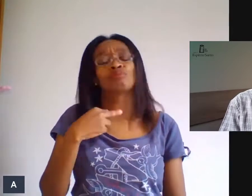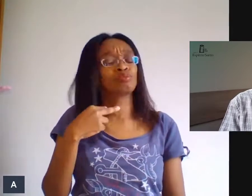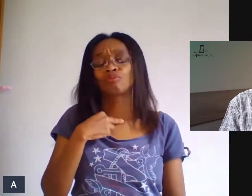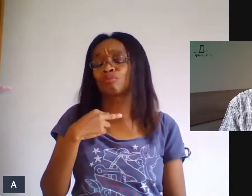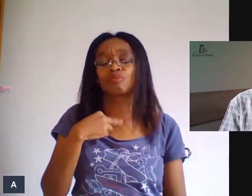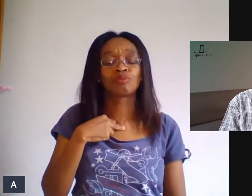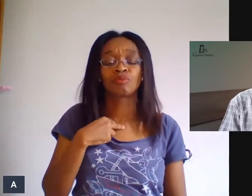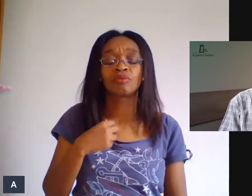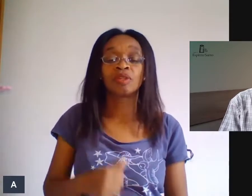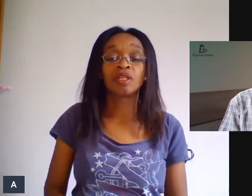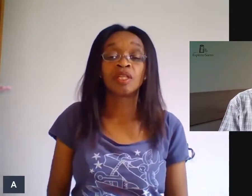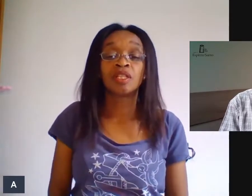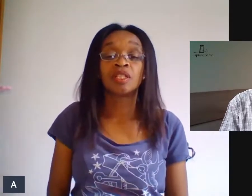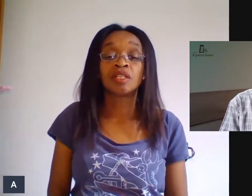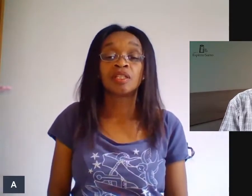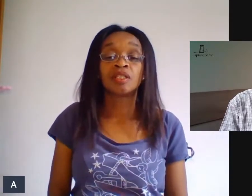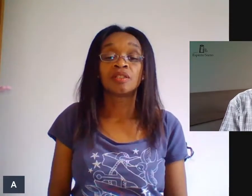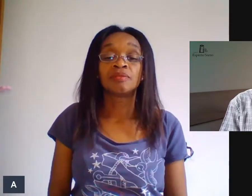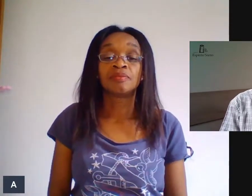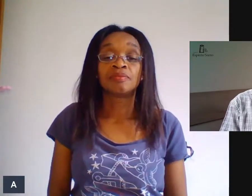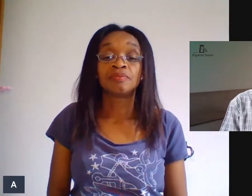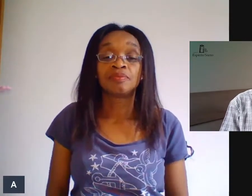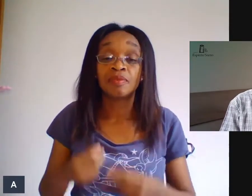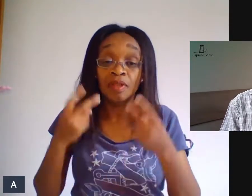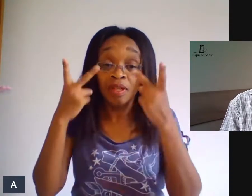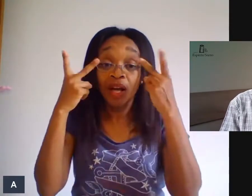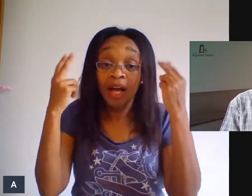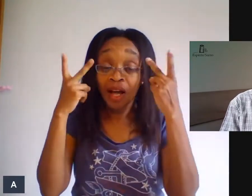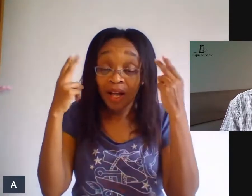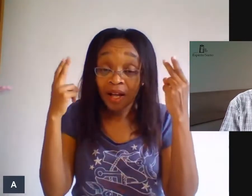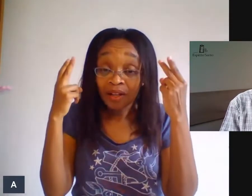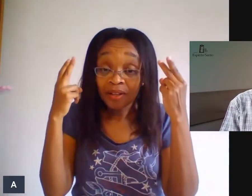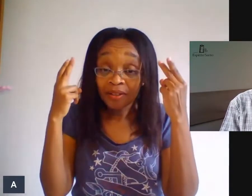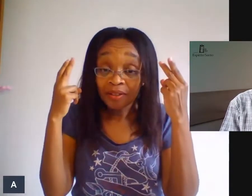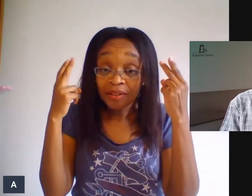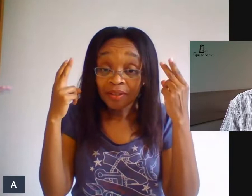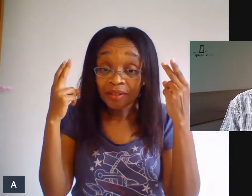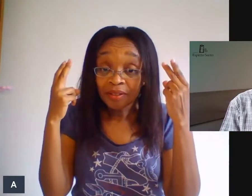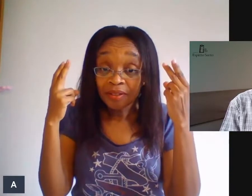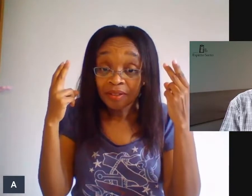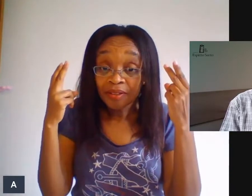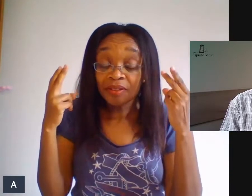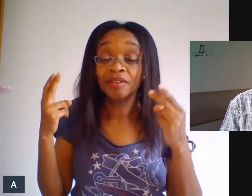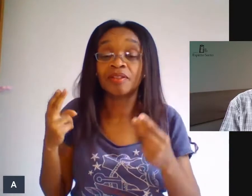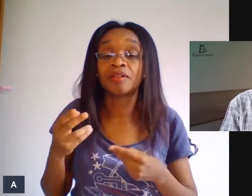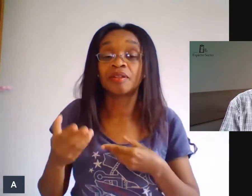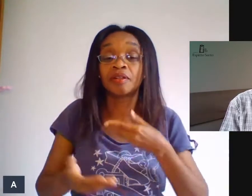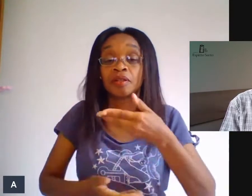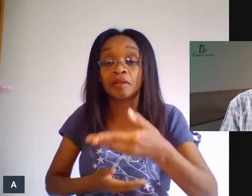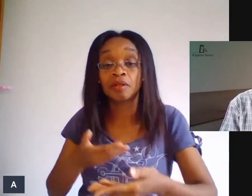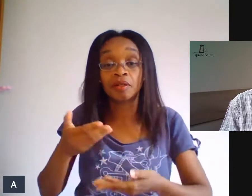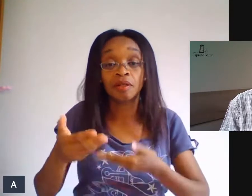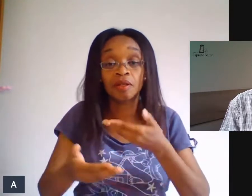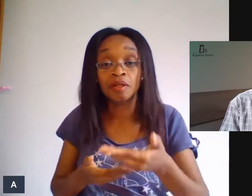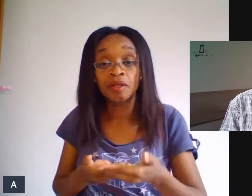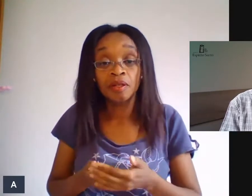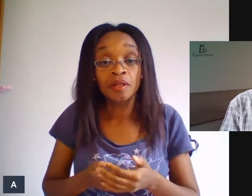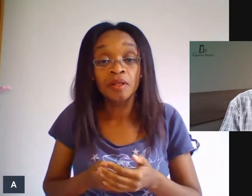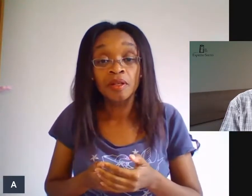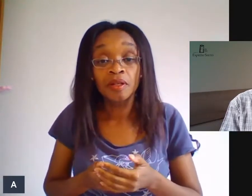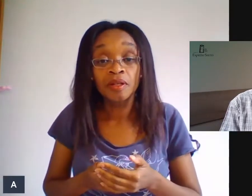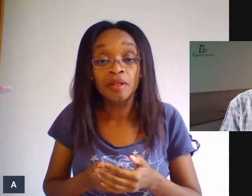E uma lei natural ou eclesial está relacionado àquela pessoa que